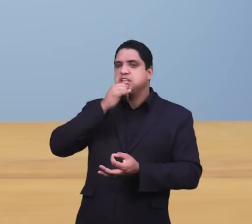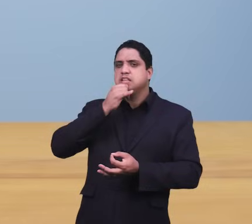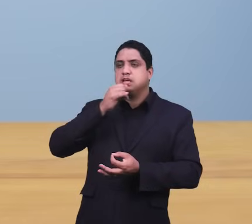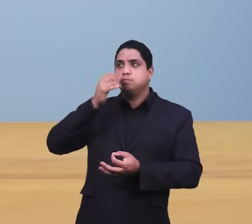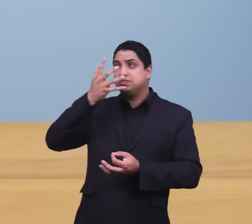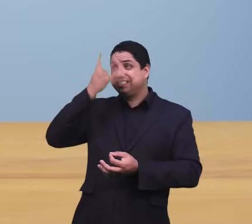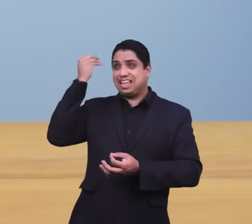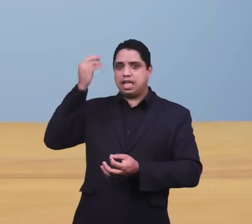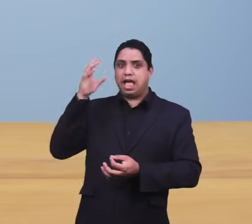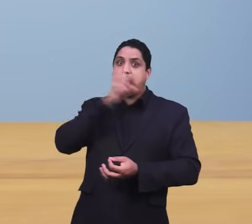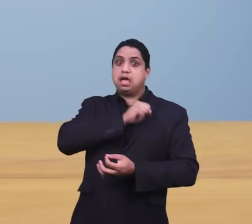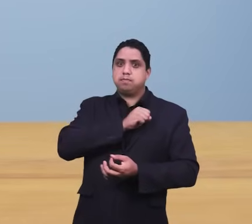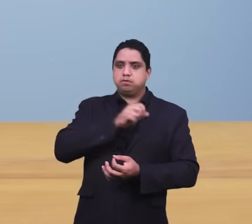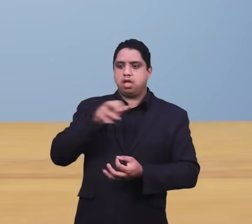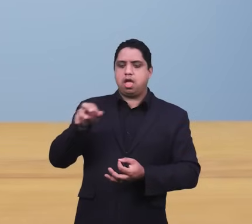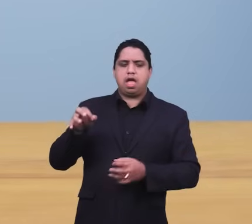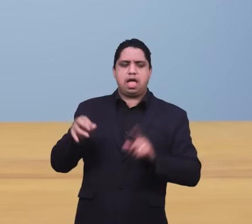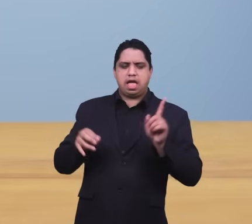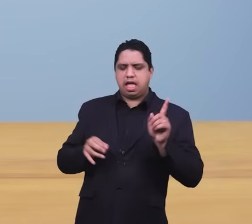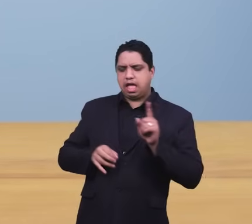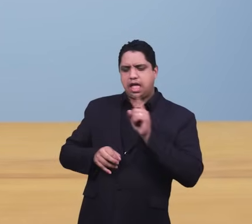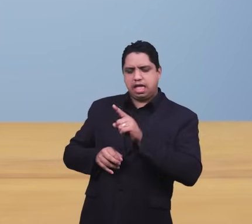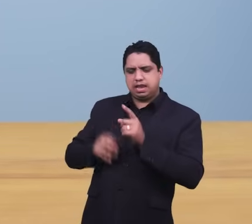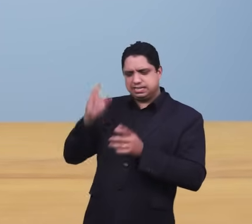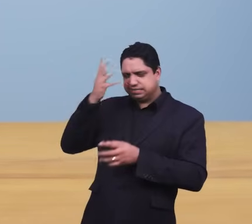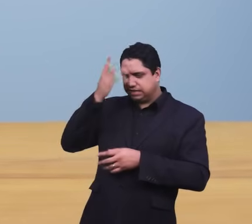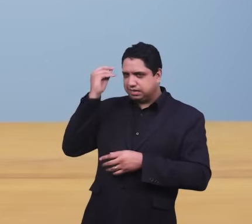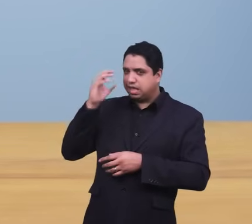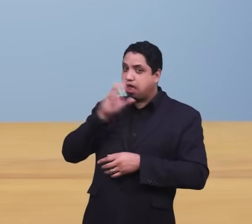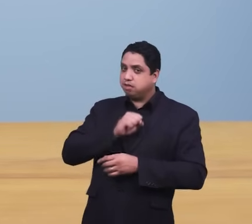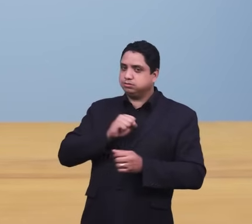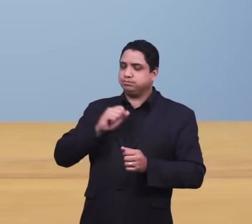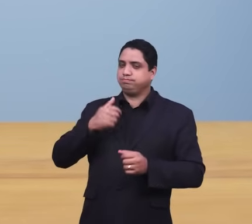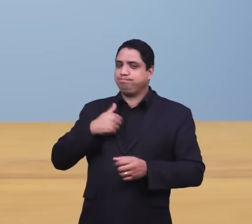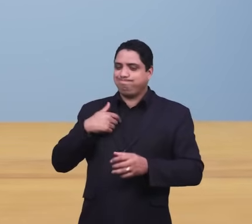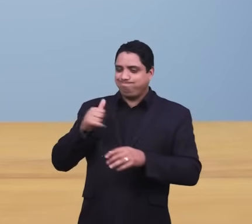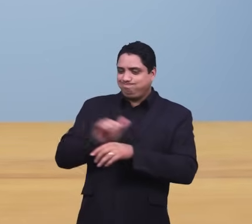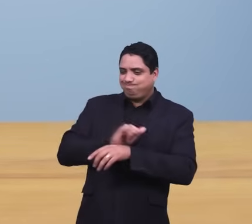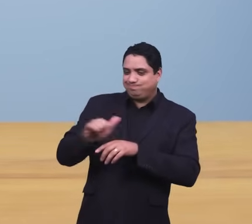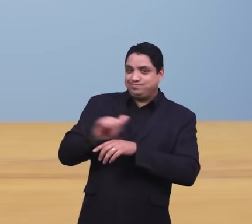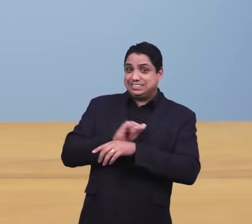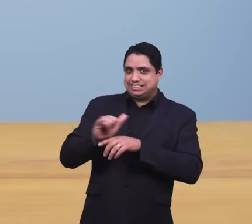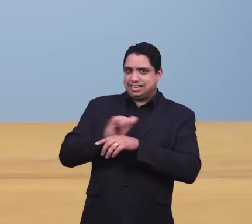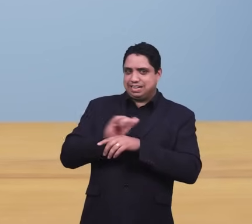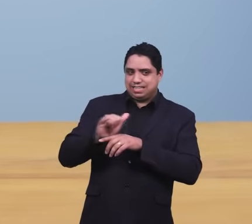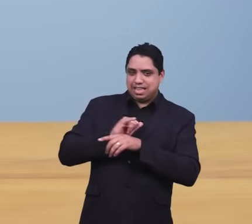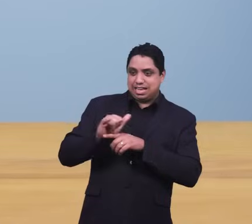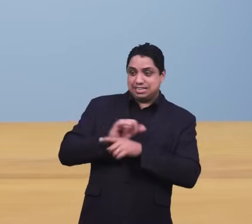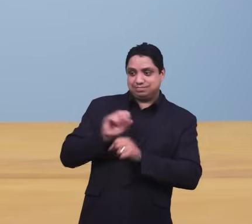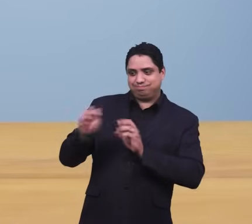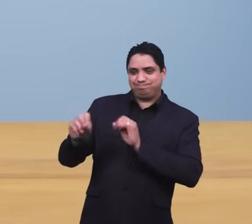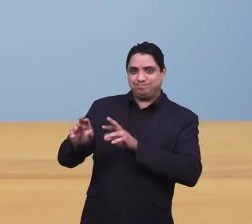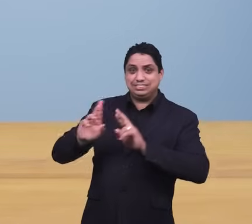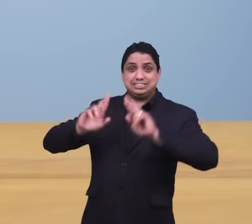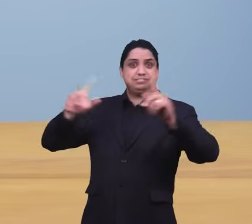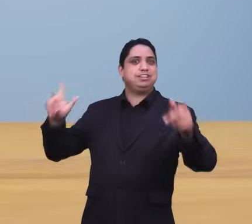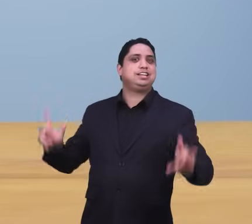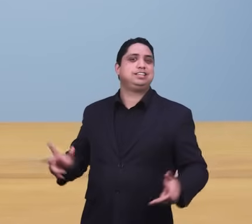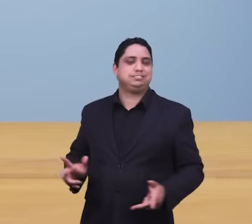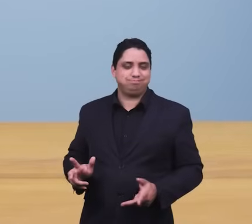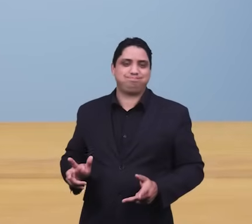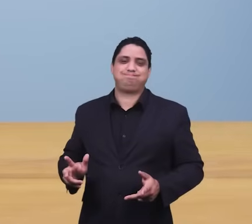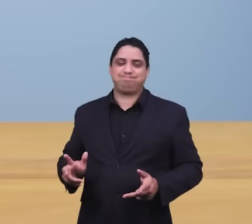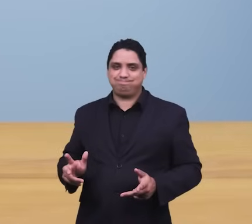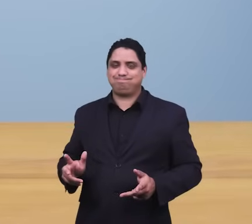operacional, vai ajudar bastante na intervenção, sem dúvida nenhuma. Então, nós temos que ter uma noção do que é esse diagnóstico, o que